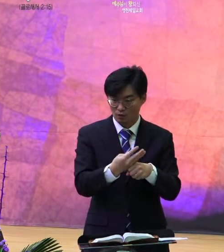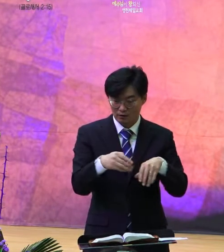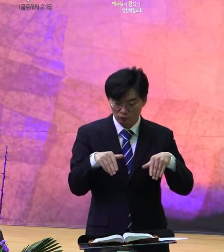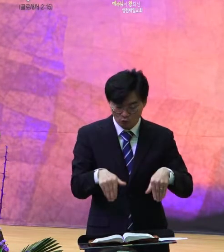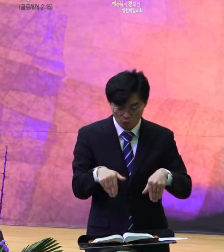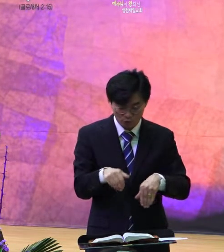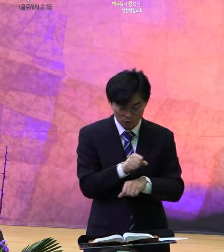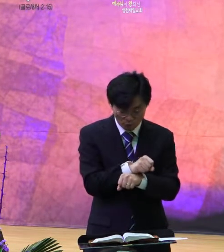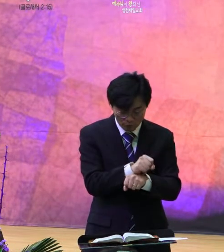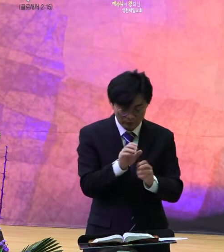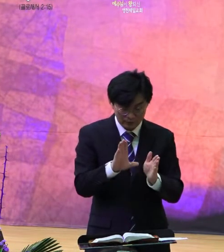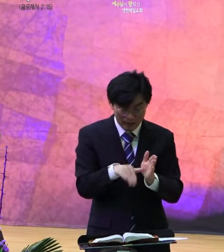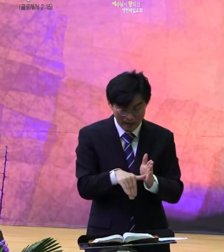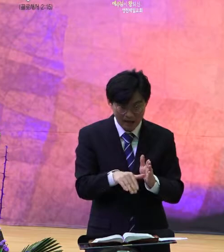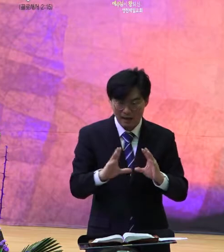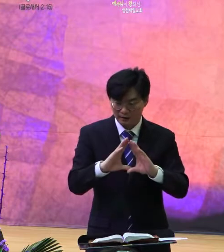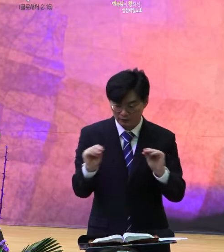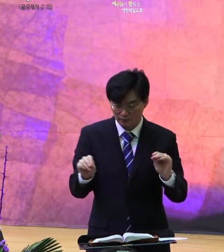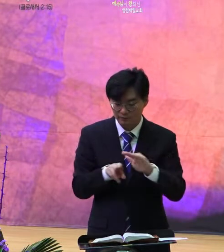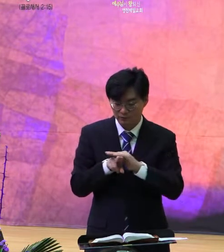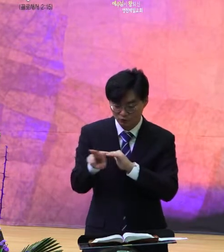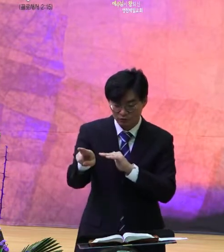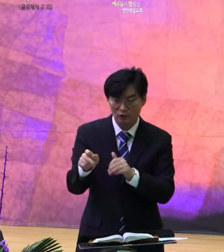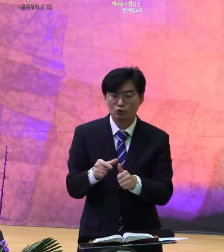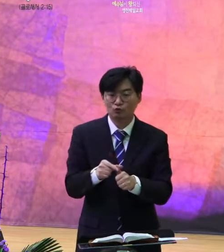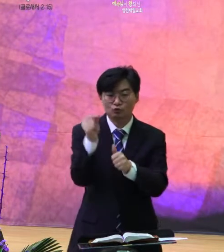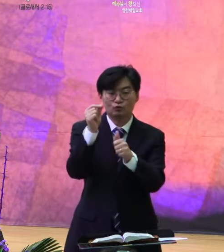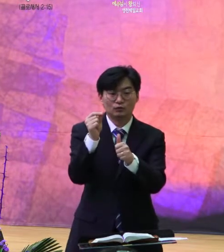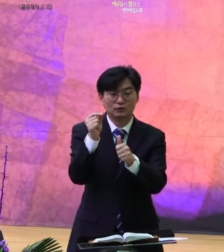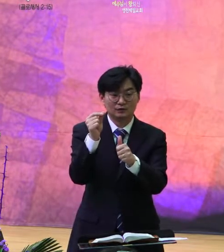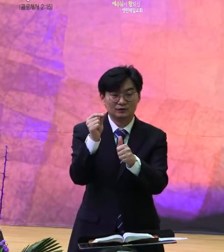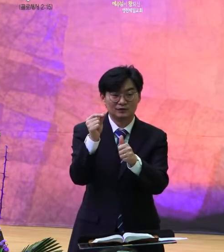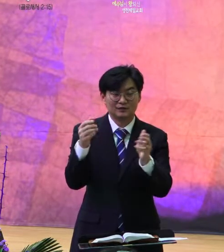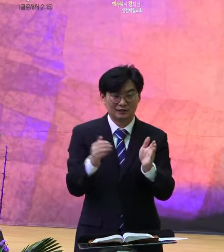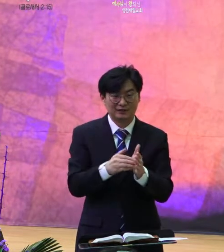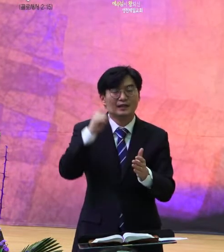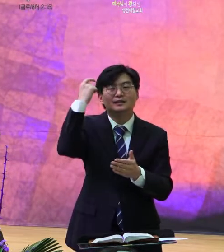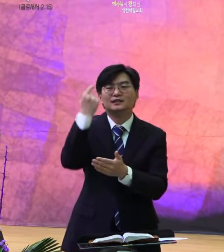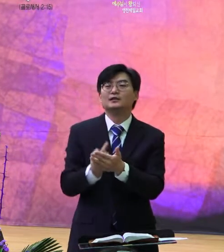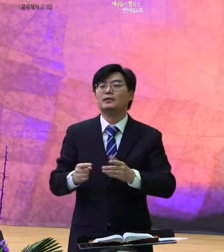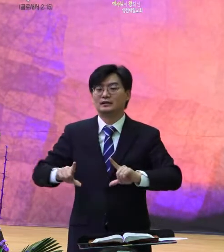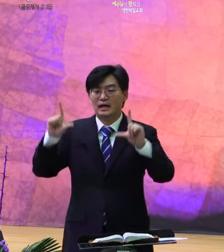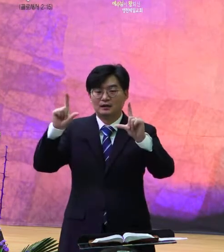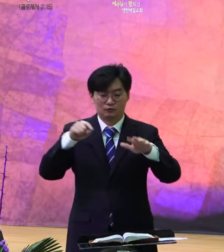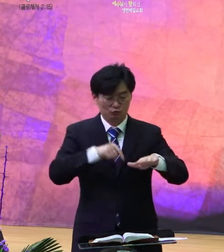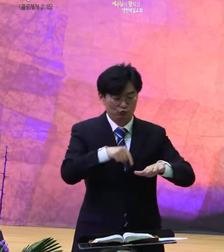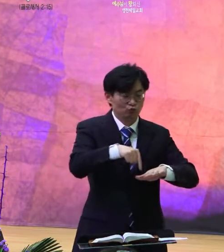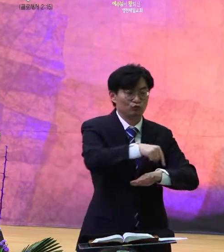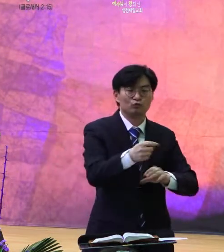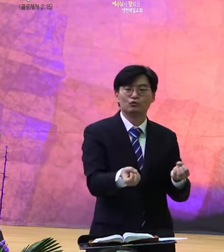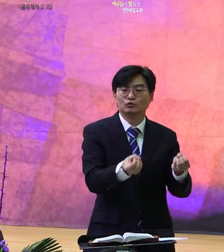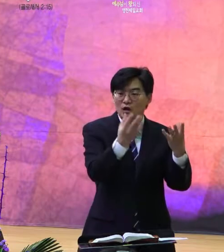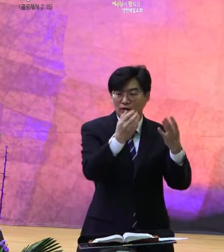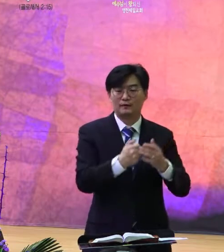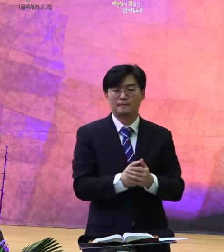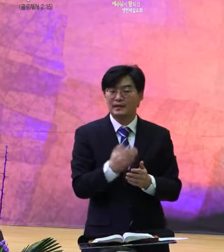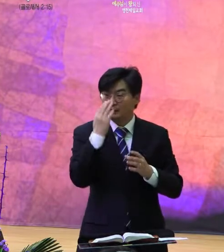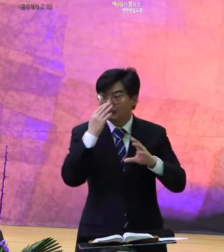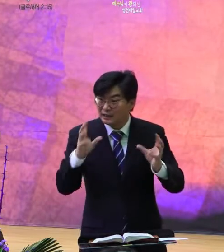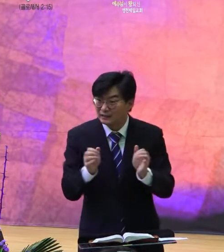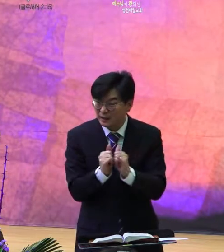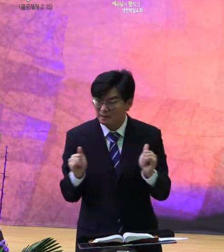역사로 출애굽시켜 주신 그 구원을 기념하는 날입니다. 이때에 유대 전역에 있는 유대인들뿐 아니라